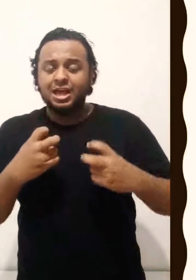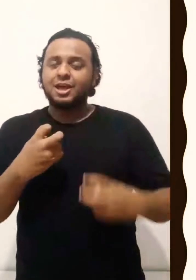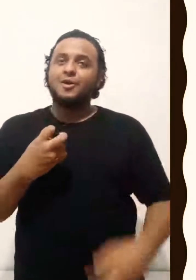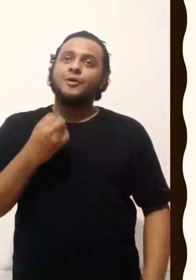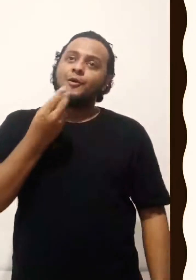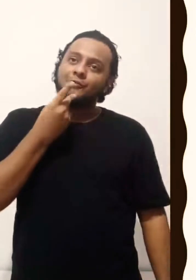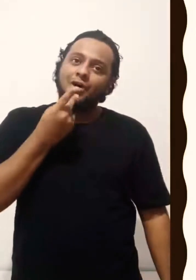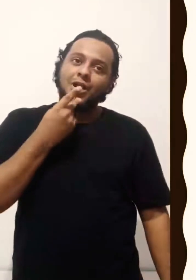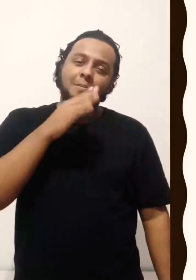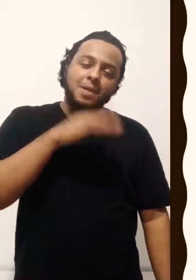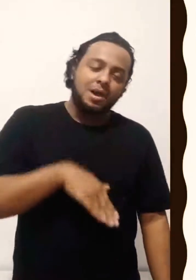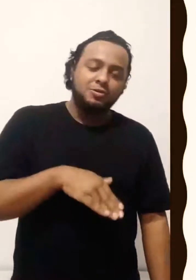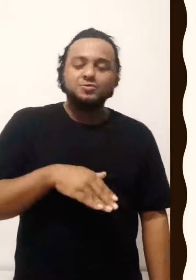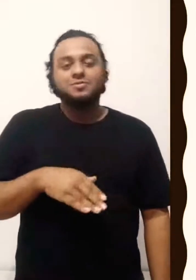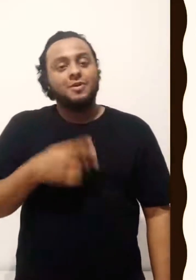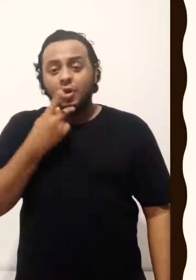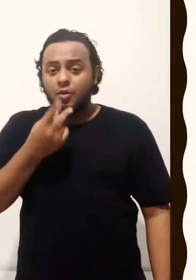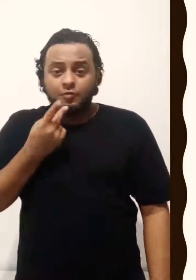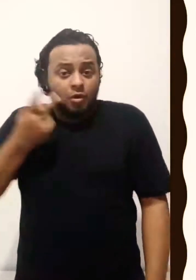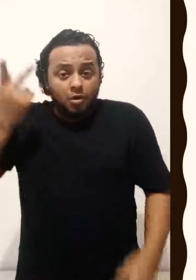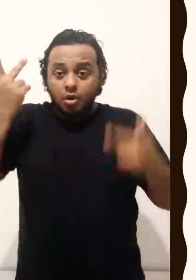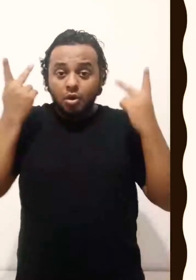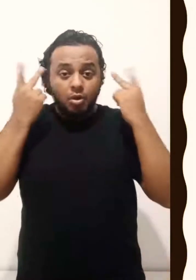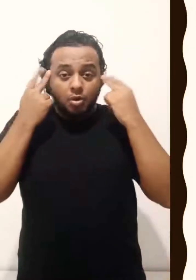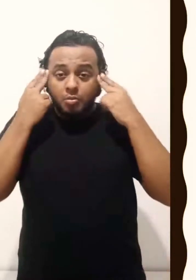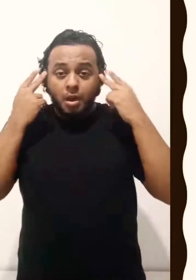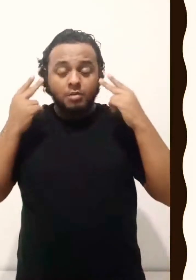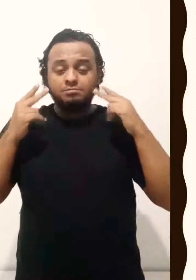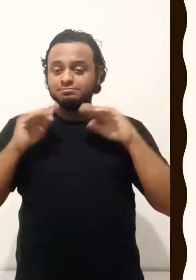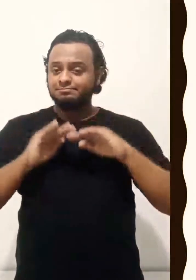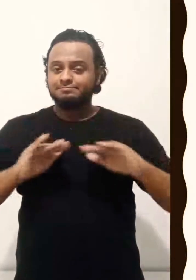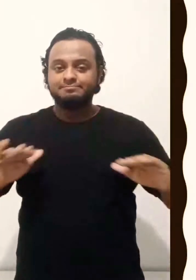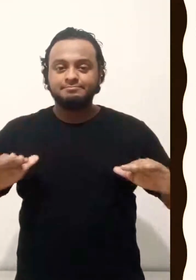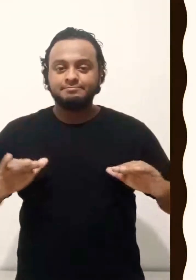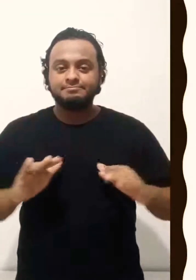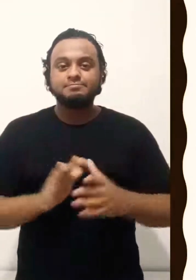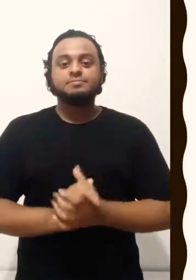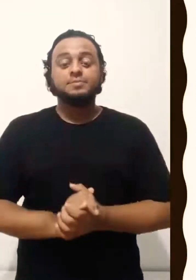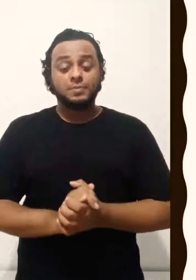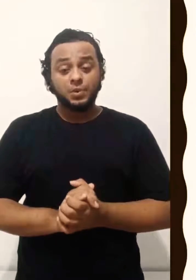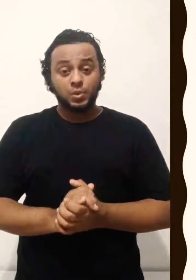mais baixo. Você precisa falar em um tom de voz normal.